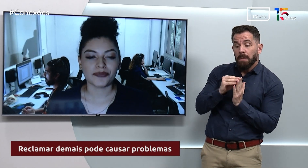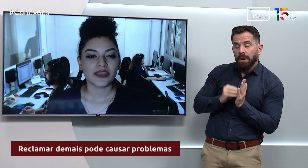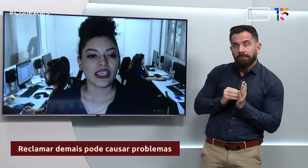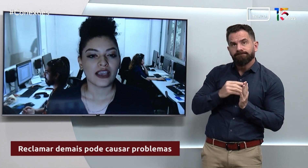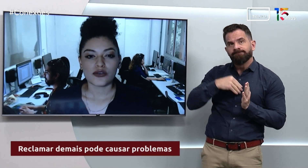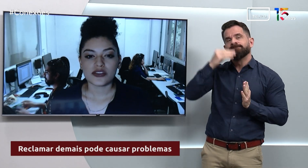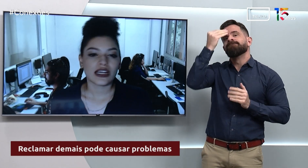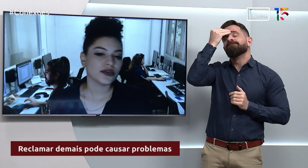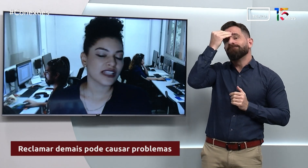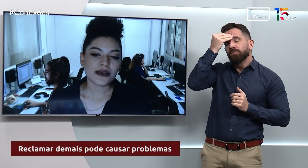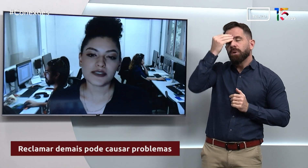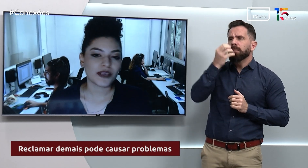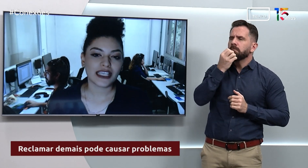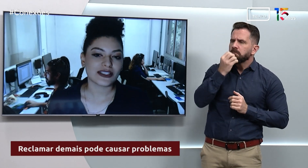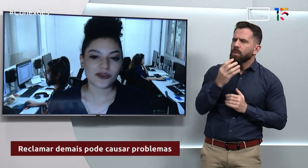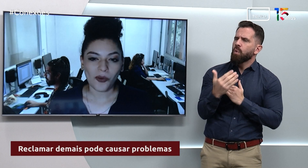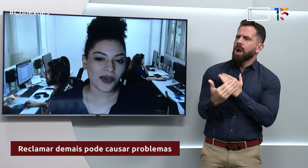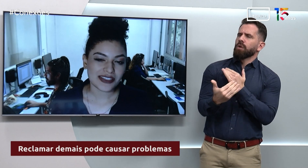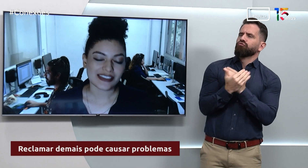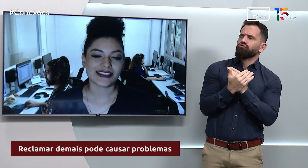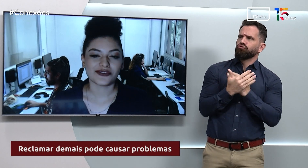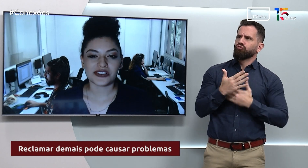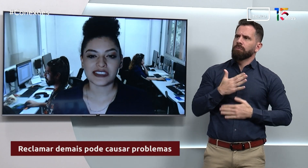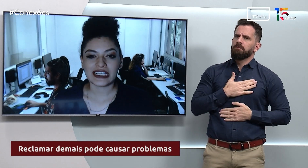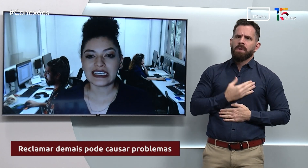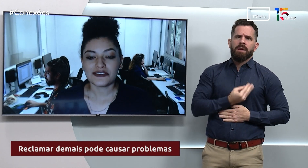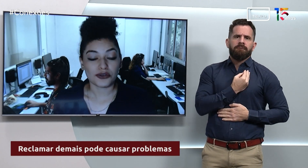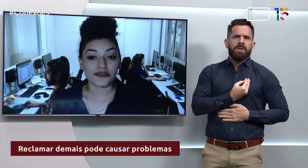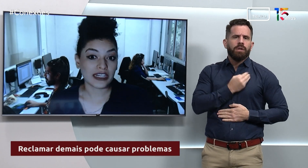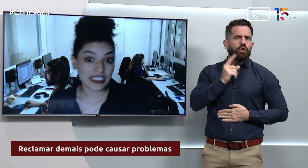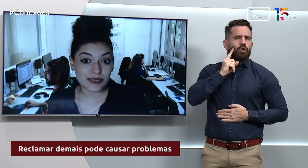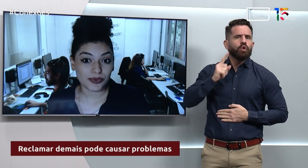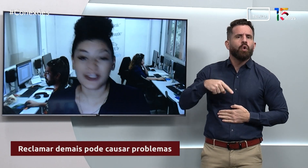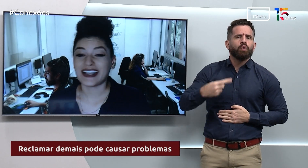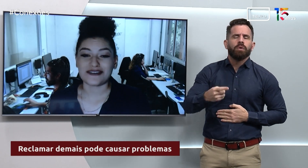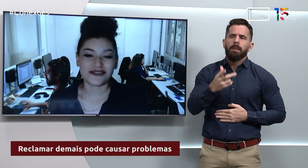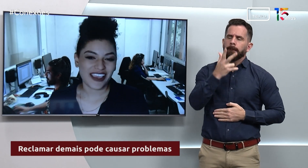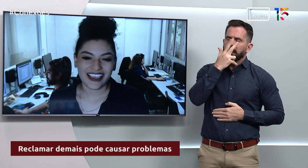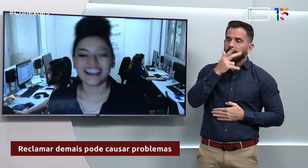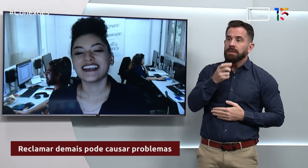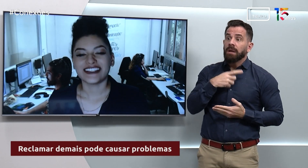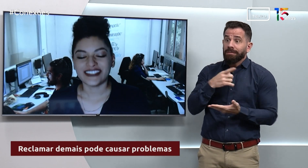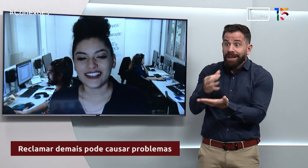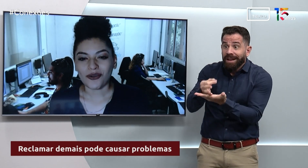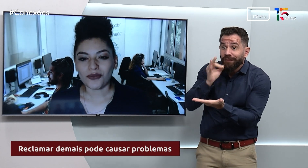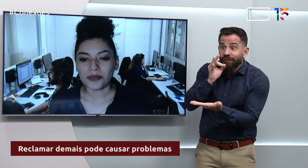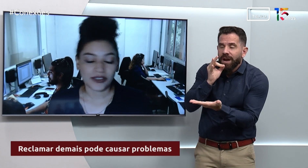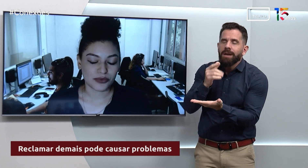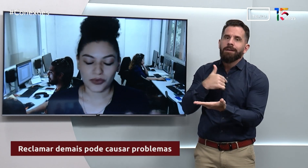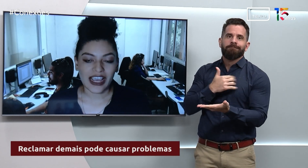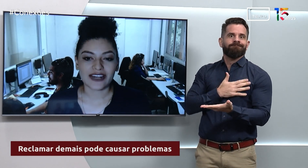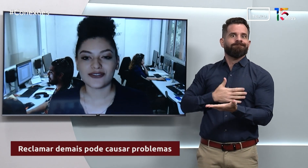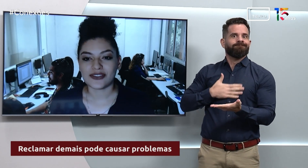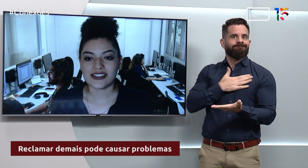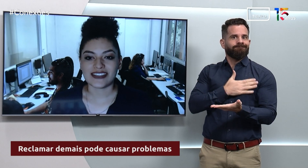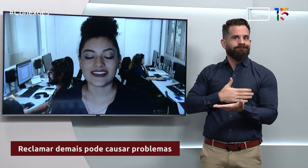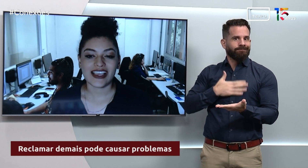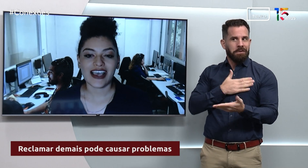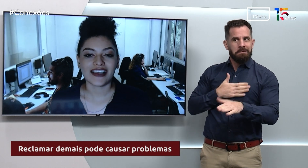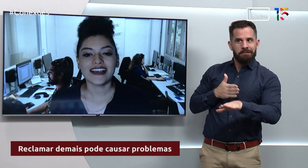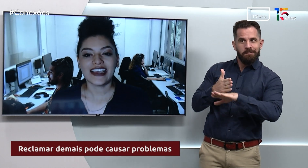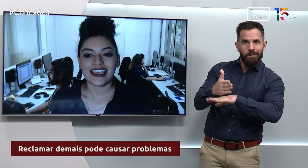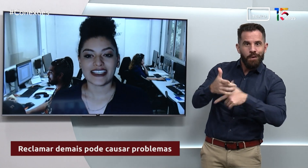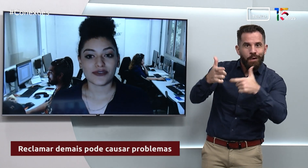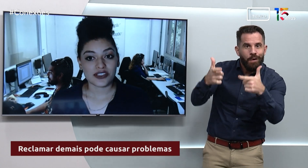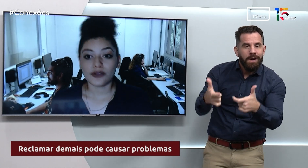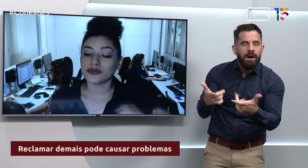dia, considerando até as pequenas coisas, se você ficou feliz por ter café em algum momento no lugar em que você